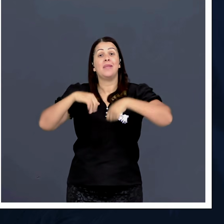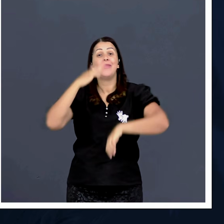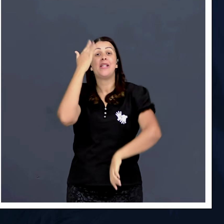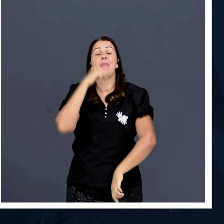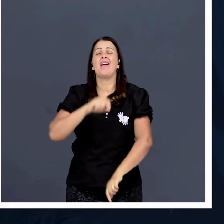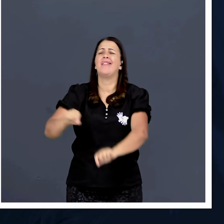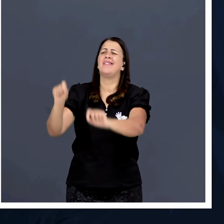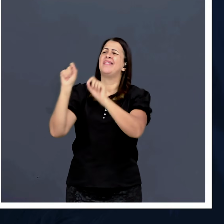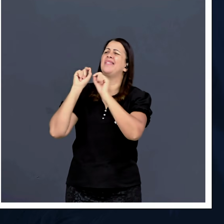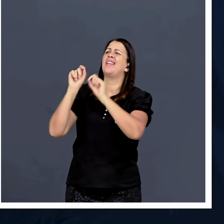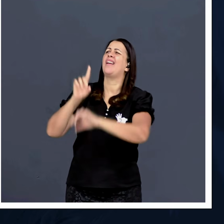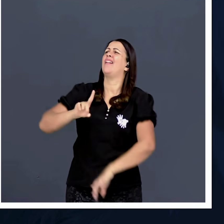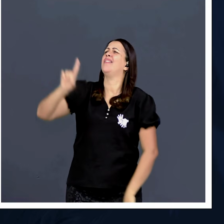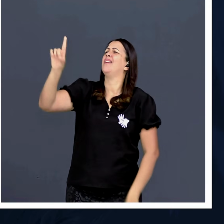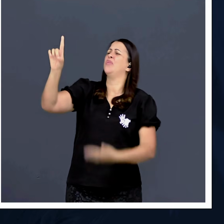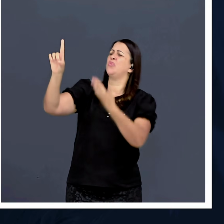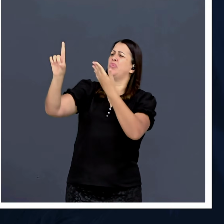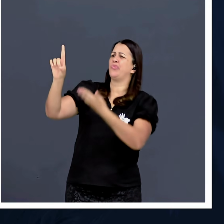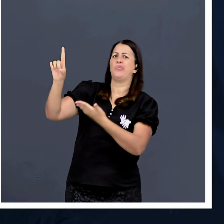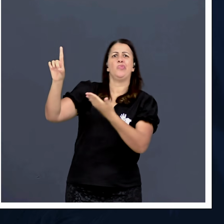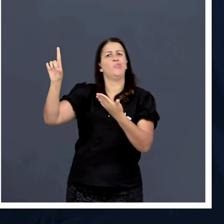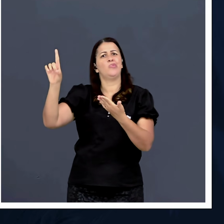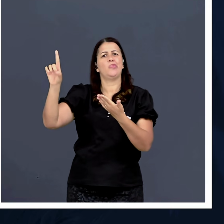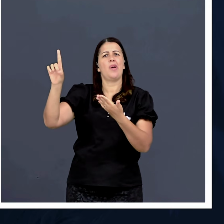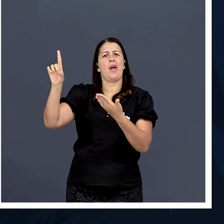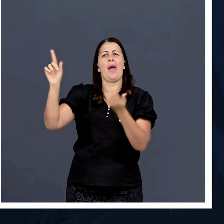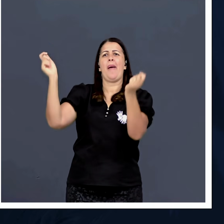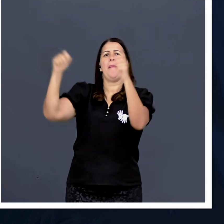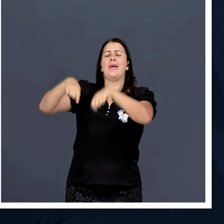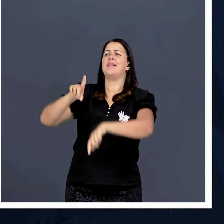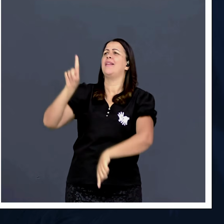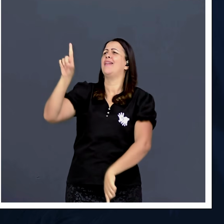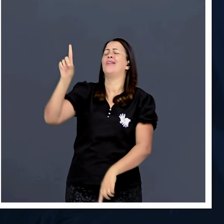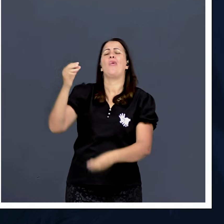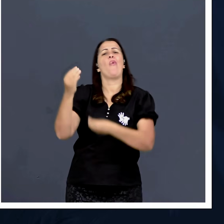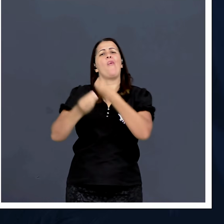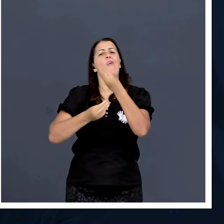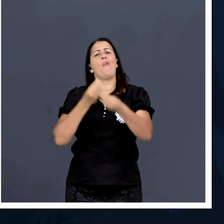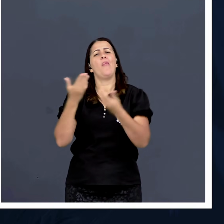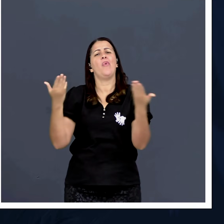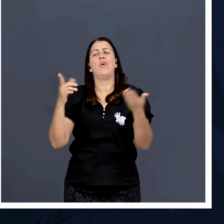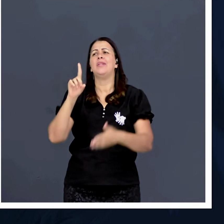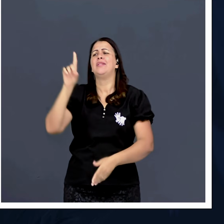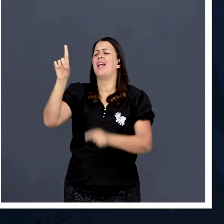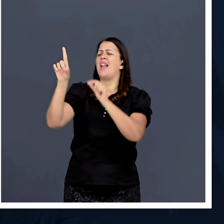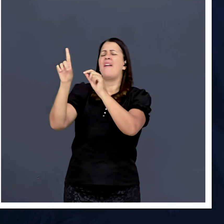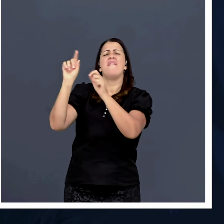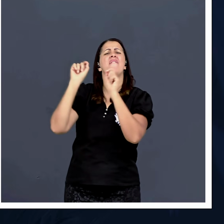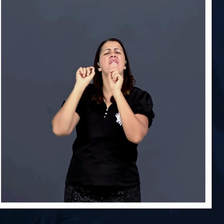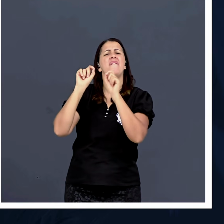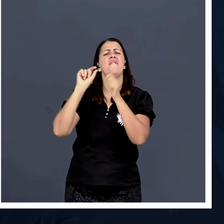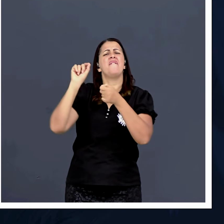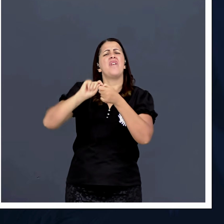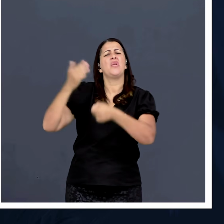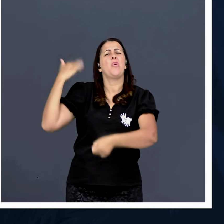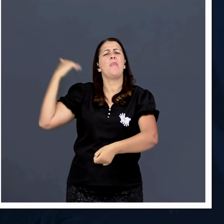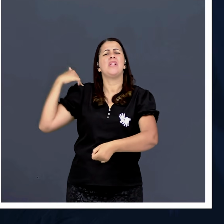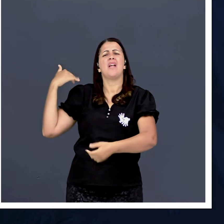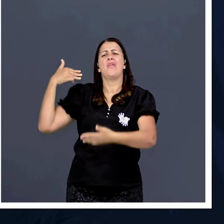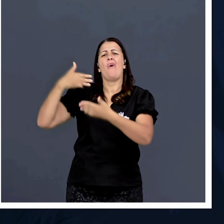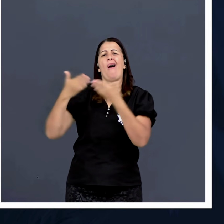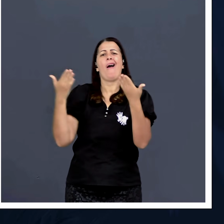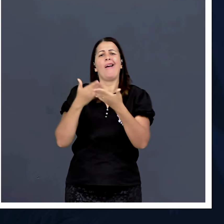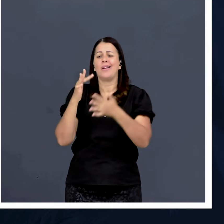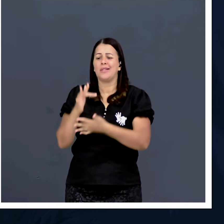é, precisamos saber quais são as suas capacidades, precisamos saber o que ele fez, faz e